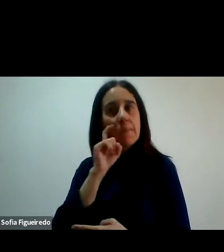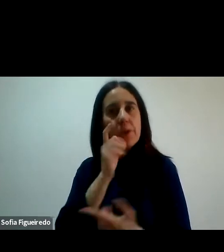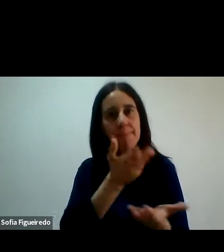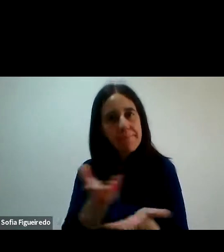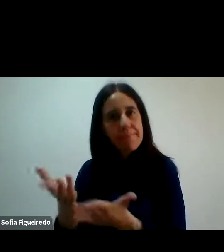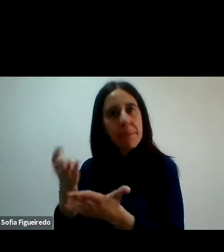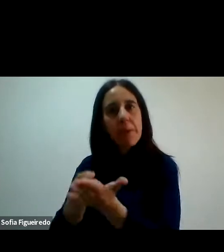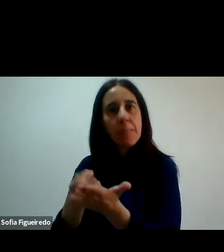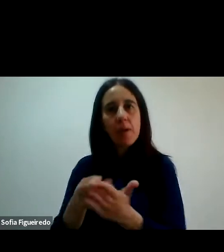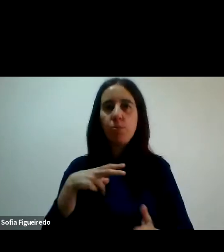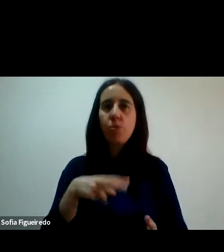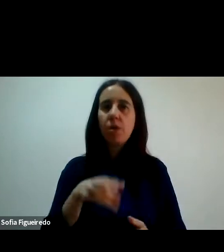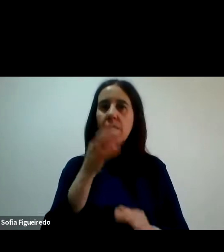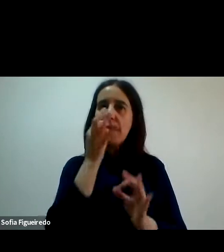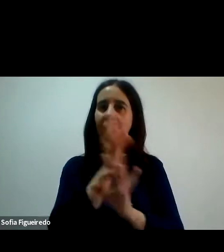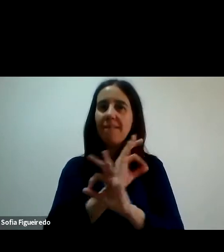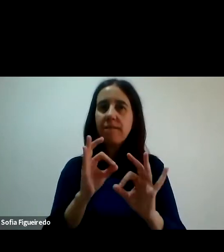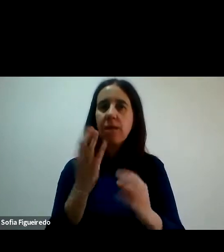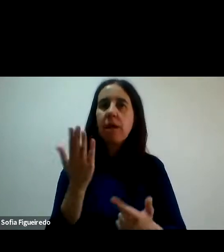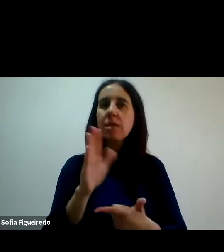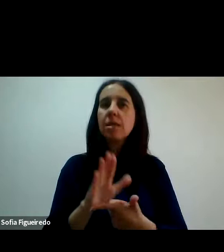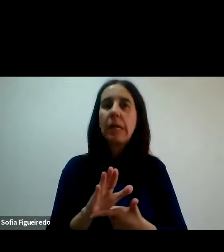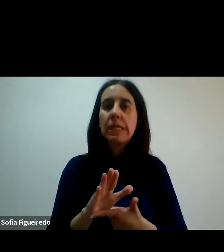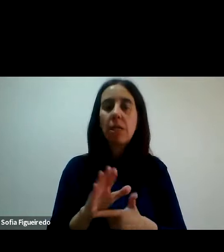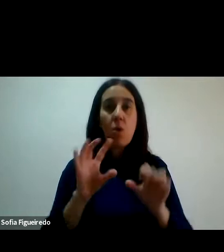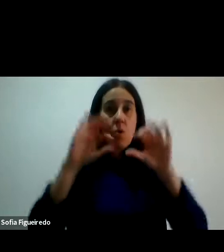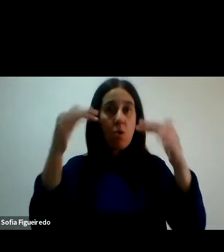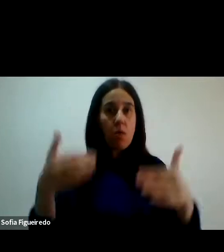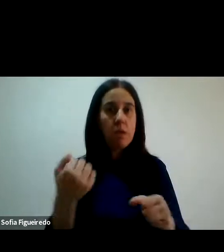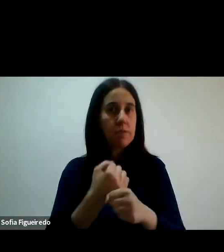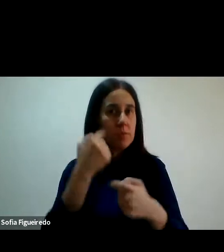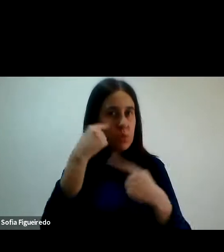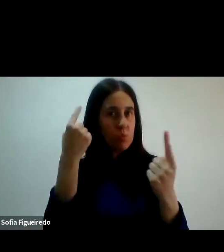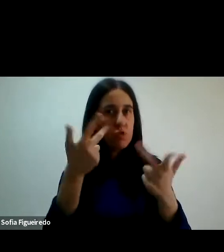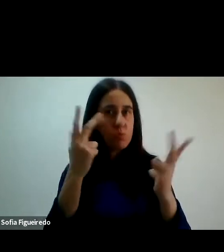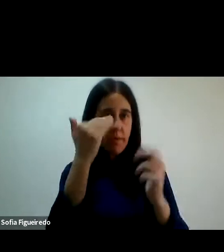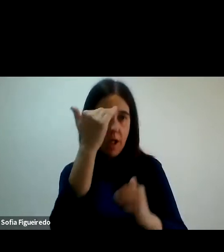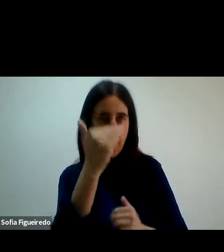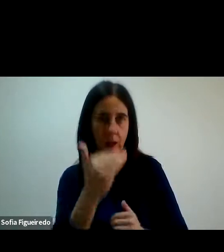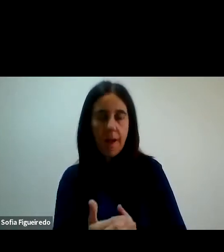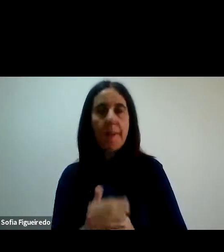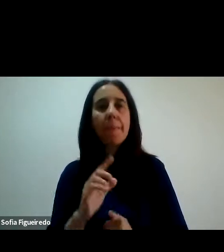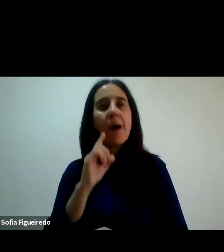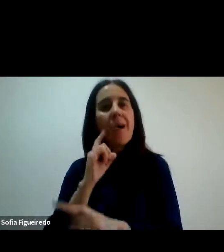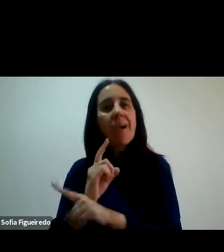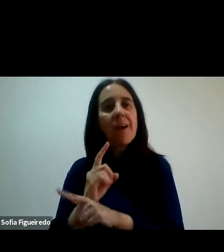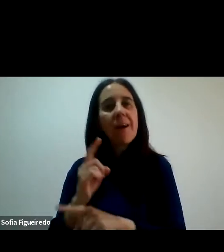Portugal é um excelente exemplo de disponibilização de serviços online. No entanto, nos indicadores de